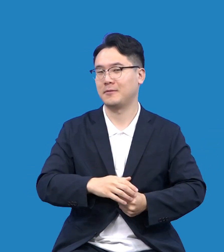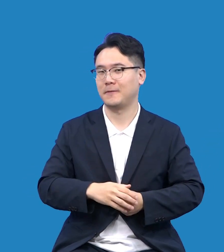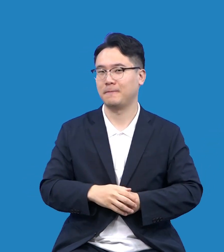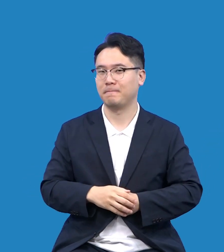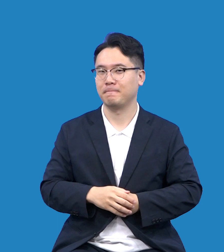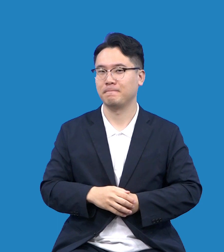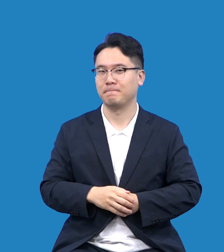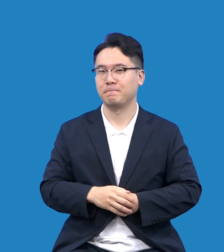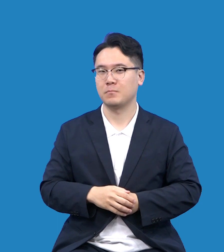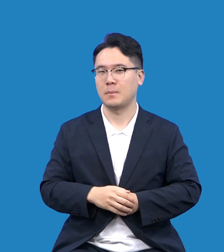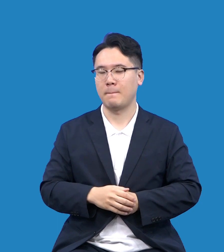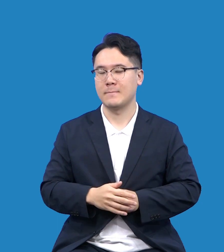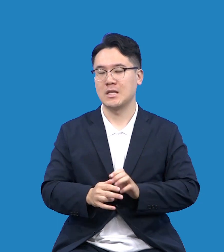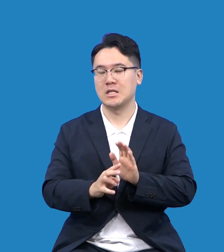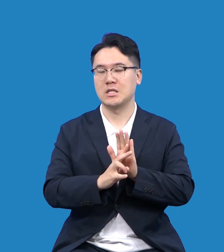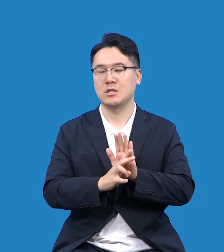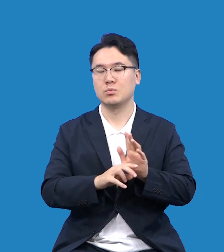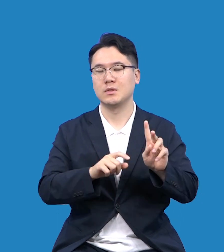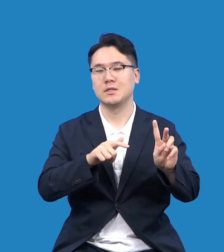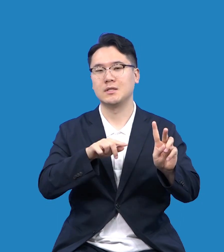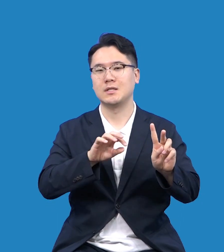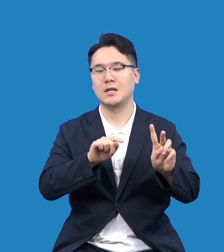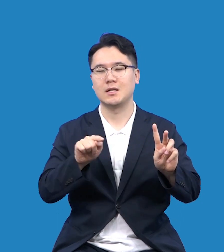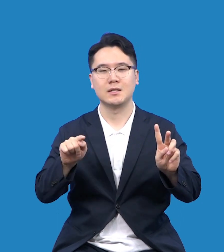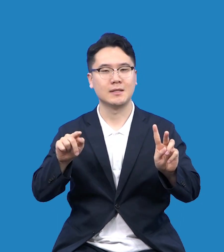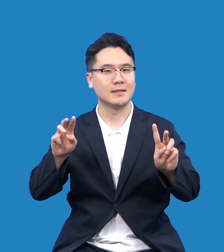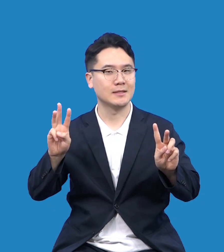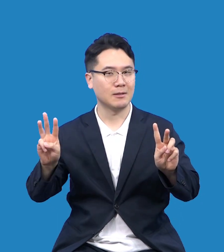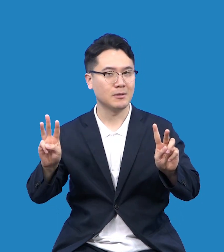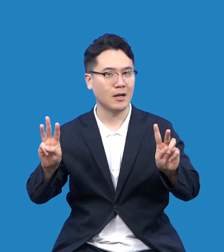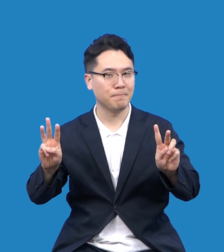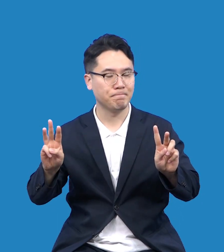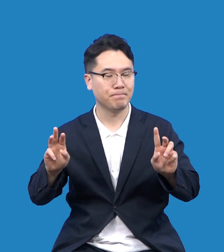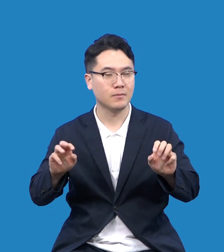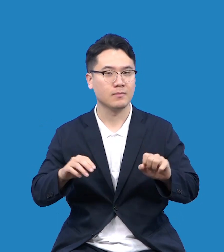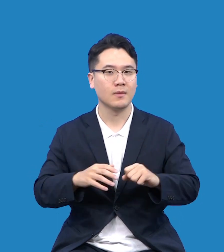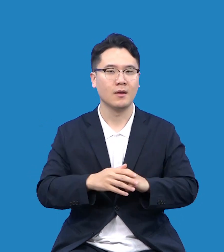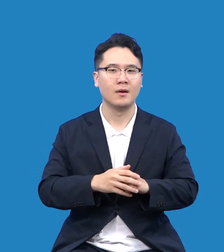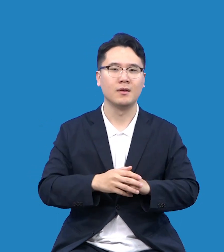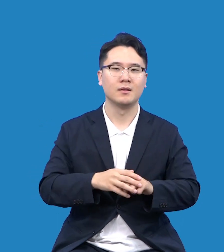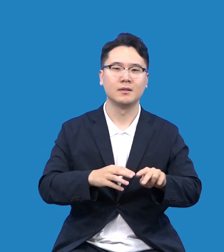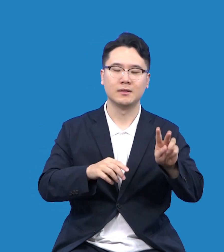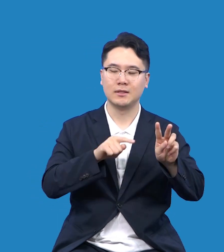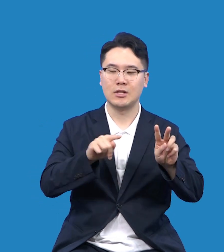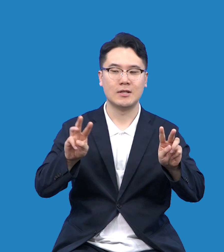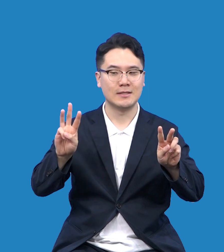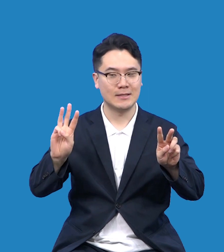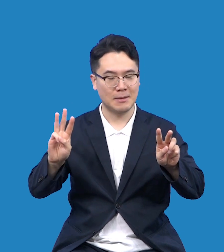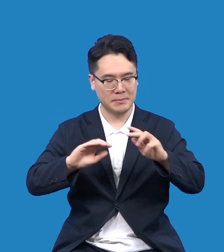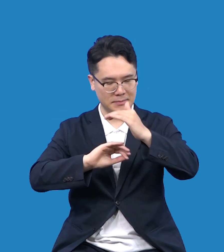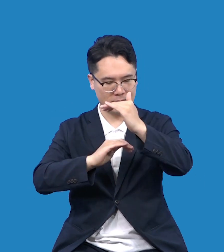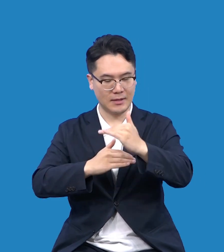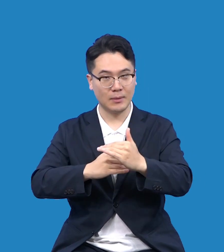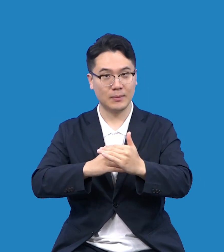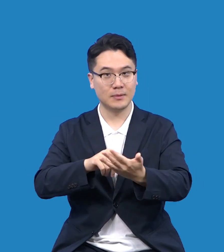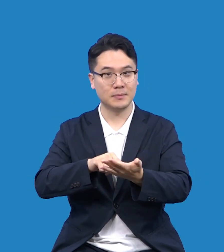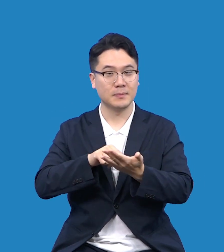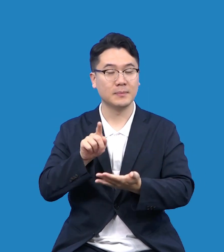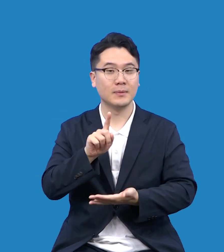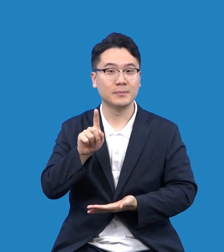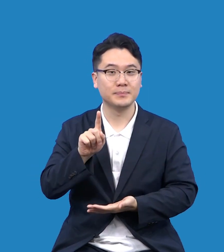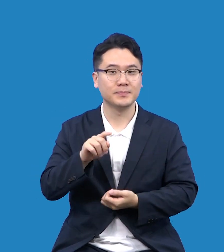요한계시록 2장과 3장, 1장의 서론을 지나서 이 계시록 2장과 3장에 가면 그